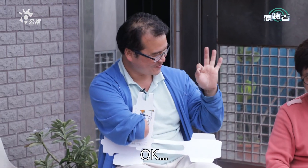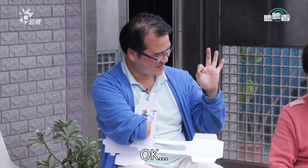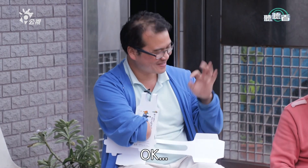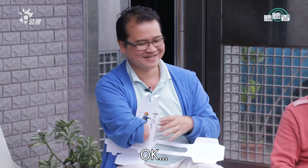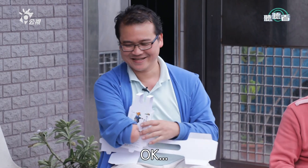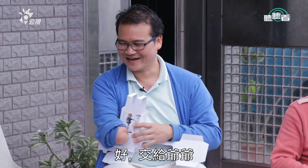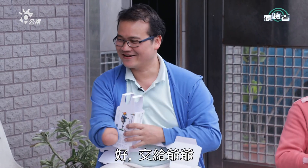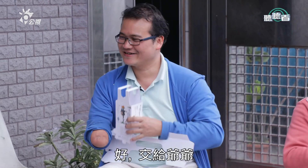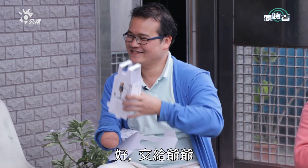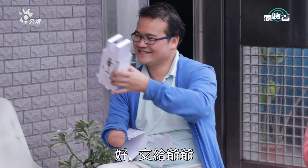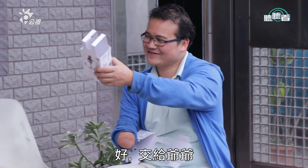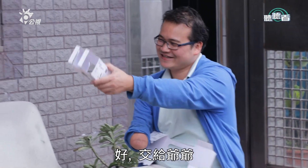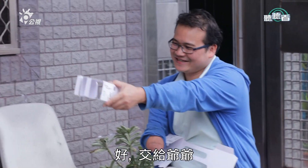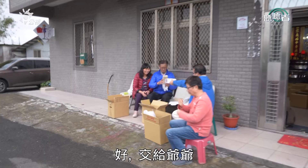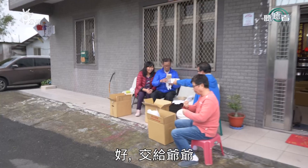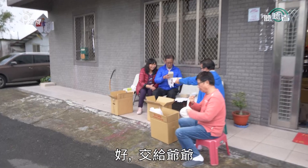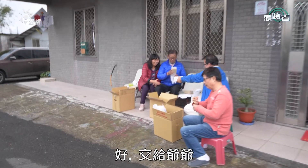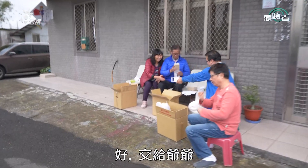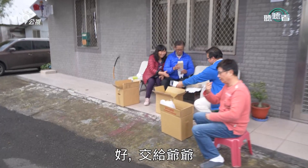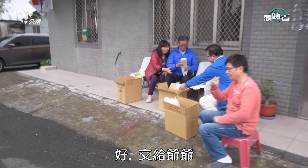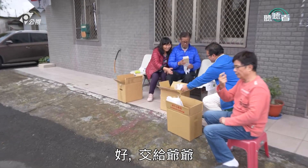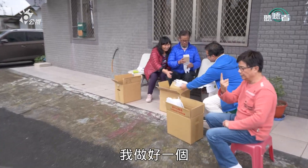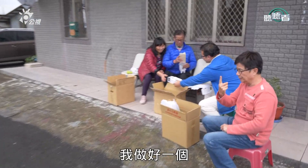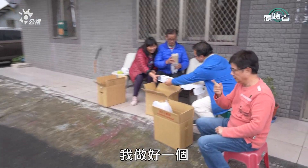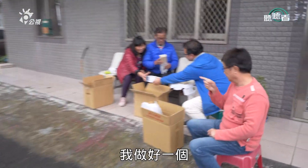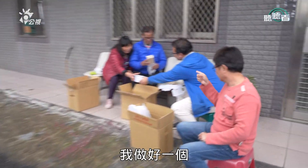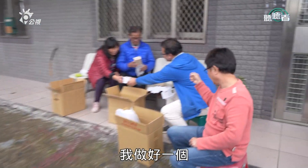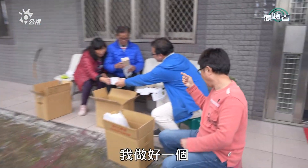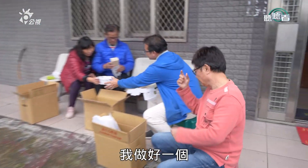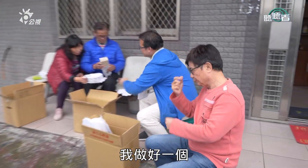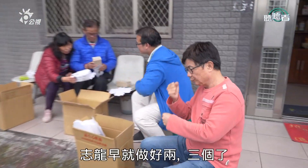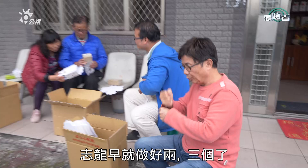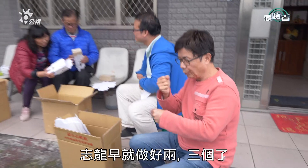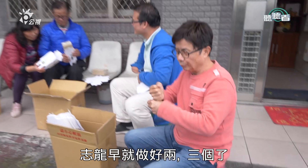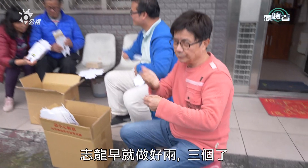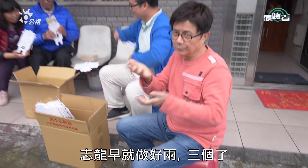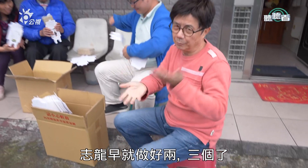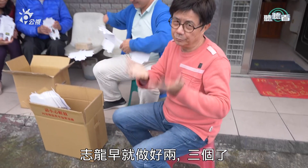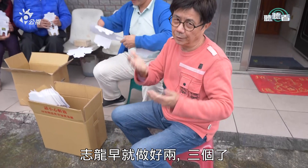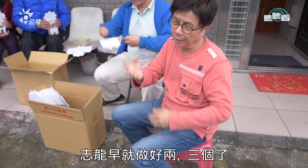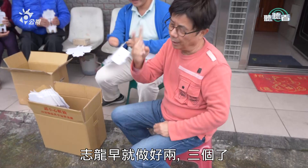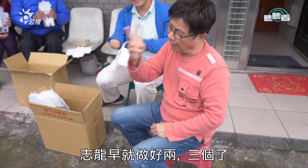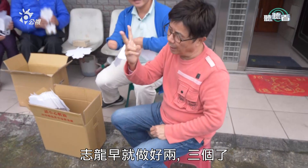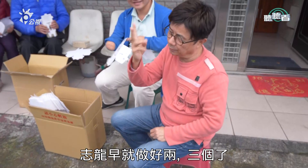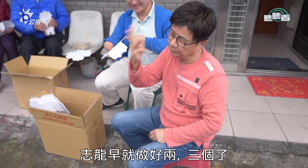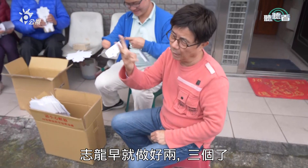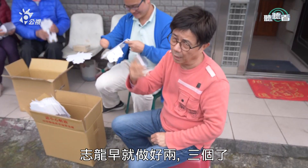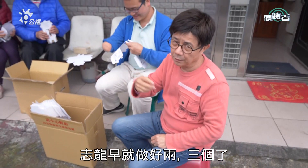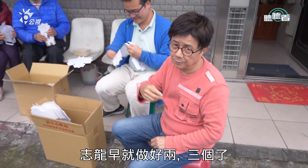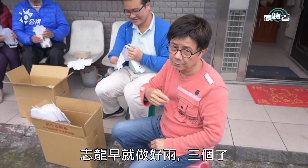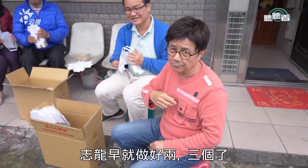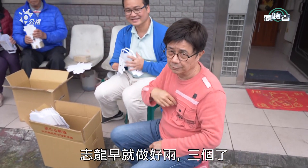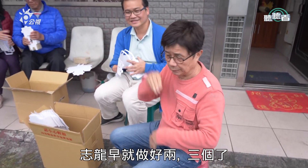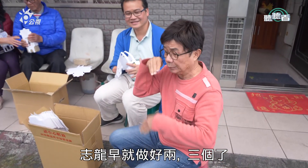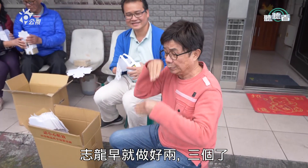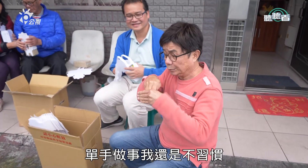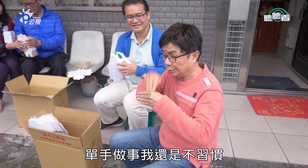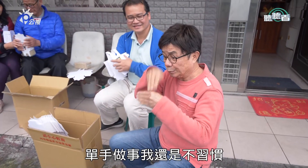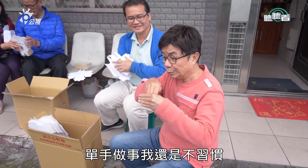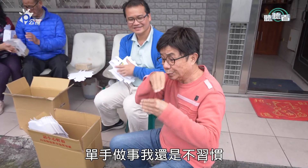？OK， 好，交给爷爷了。 我做好一个，志龙早就做好两三个了。单手做